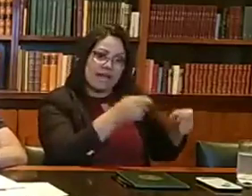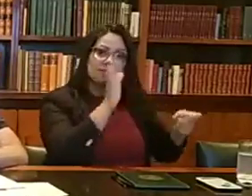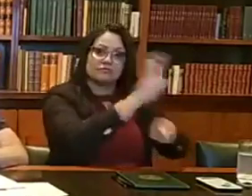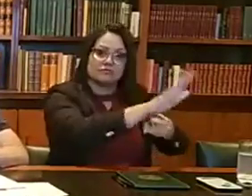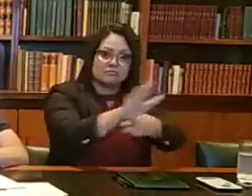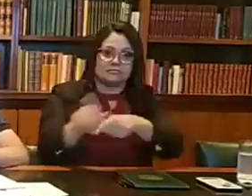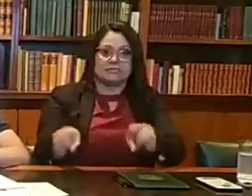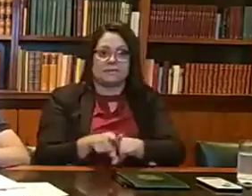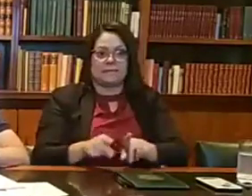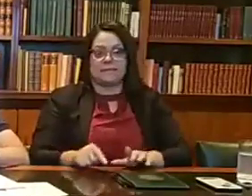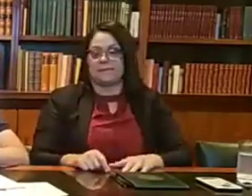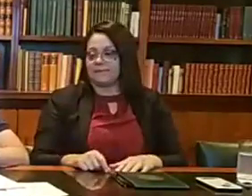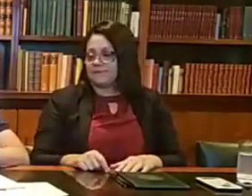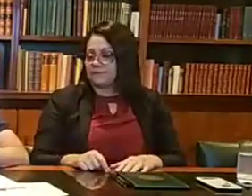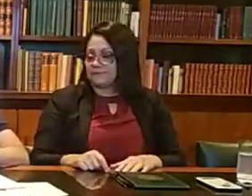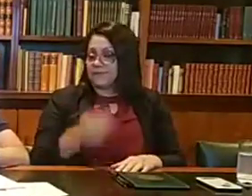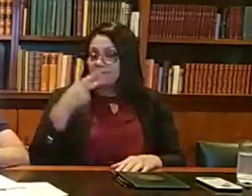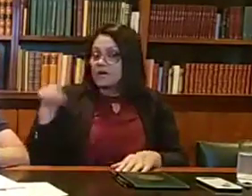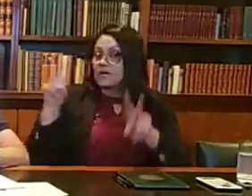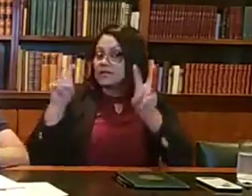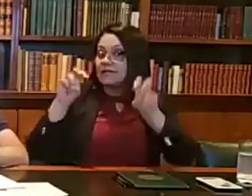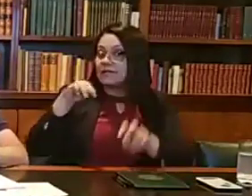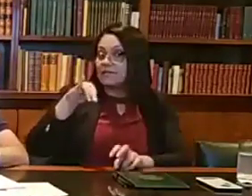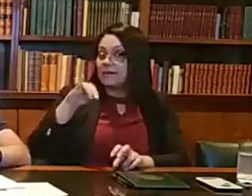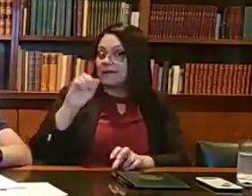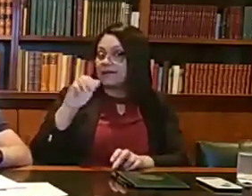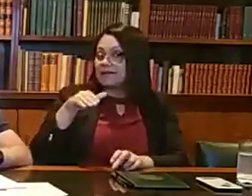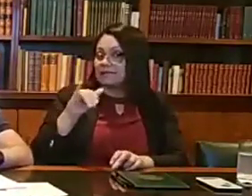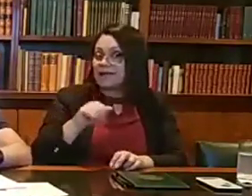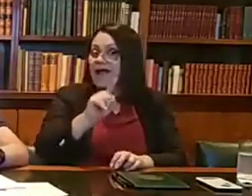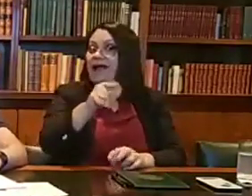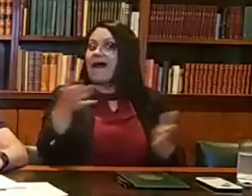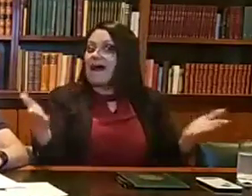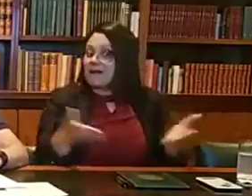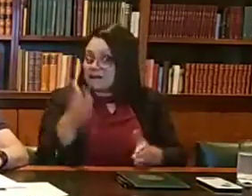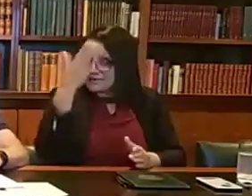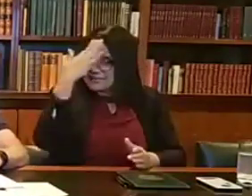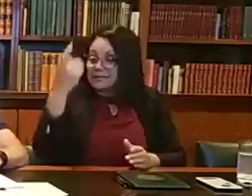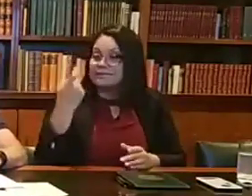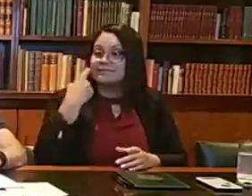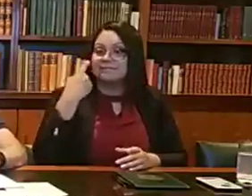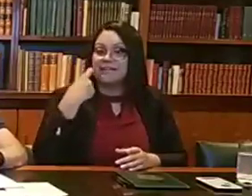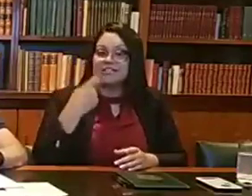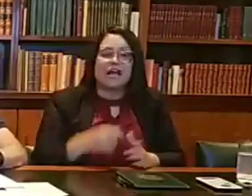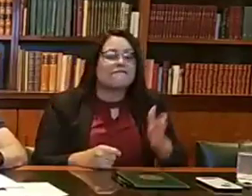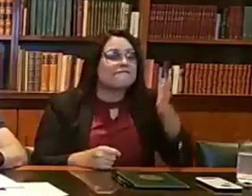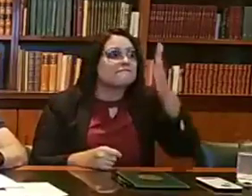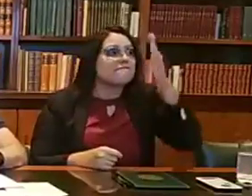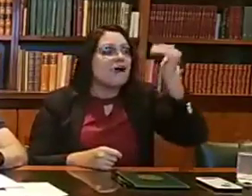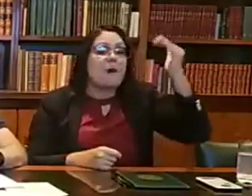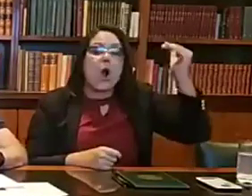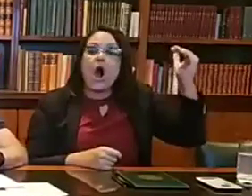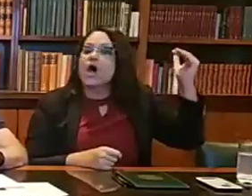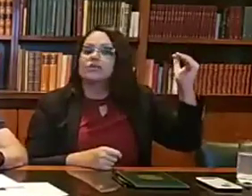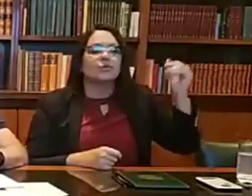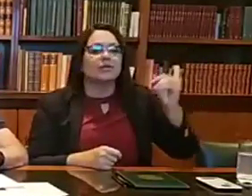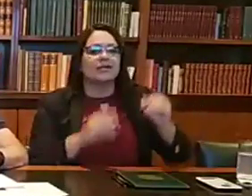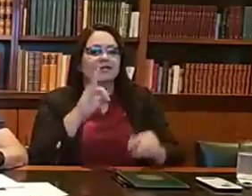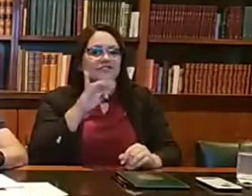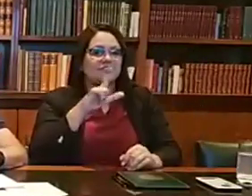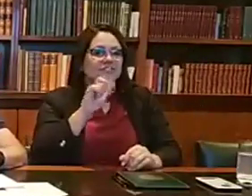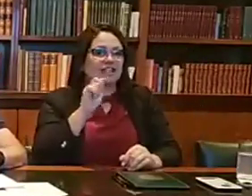senhor está falando de Miami? Pessoal, a nossa tilápia agora está tão famosa que agora vai ser uma